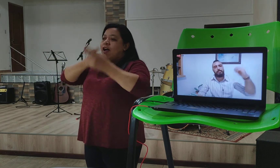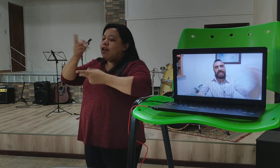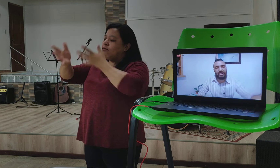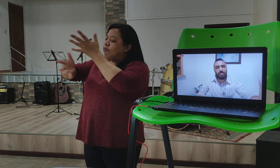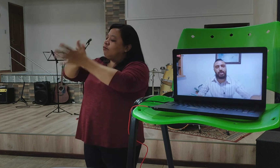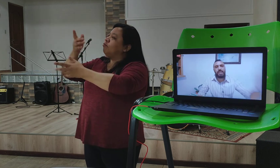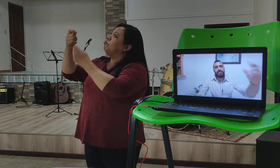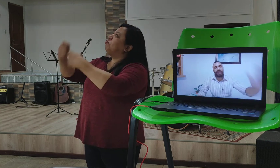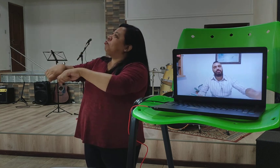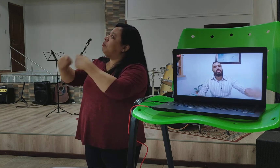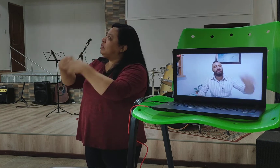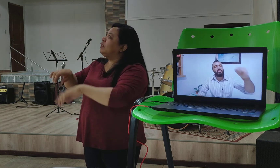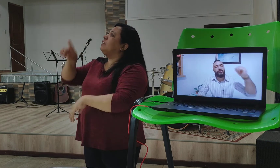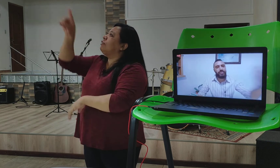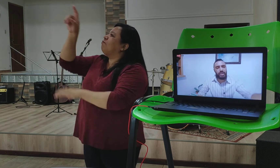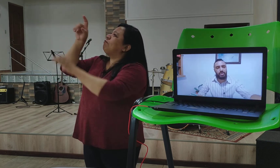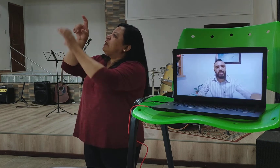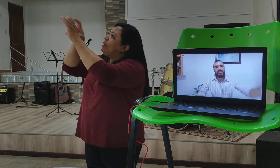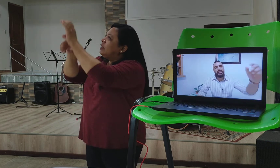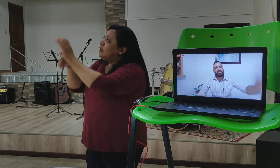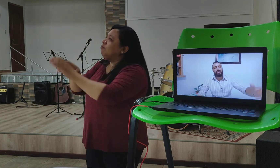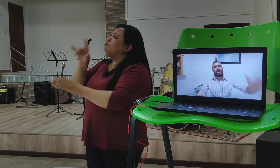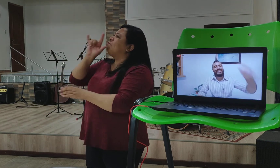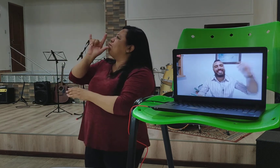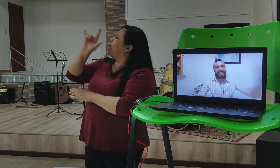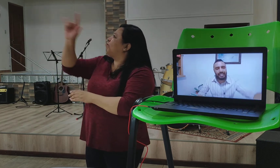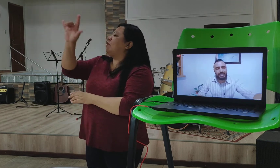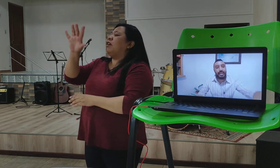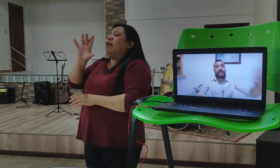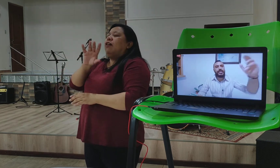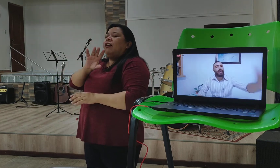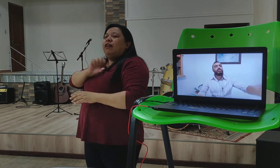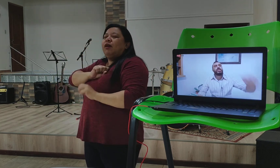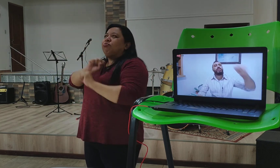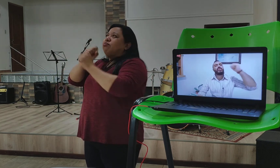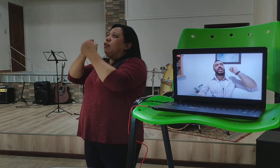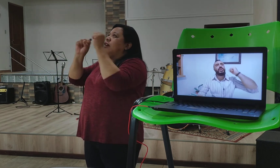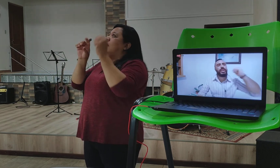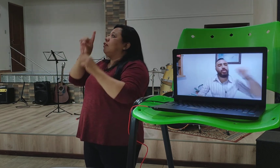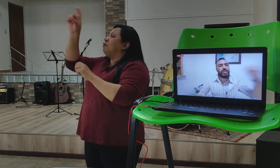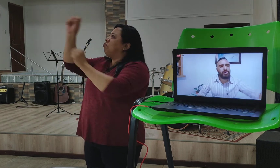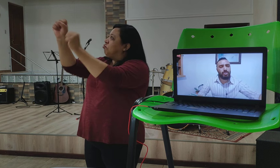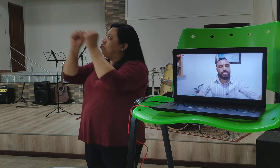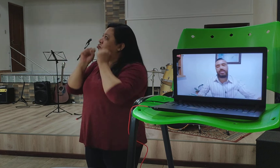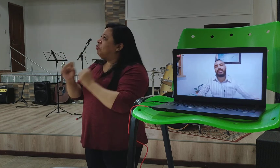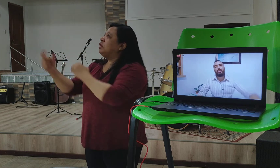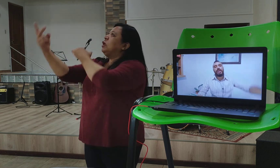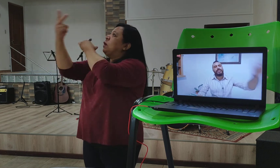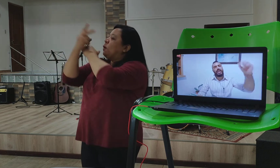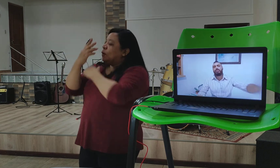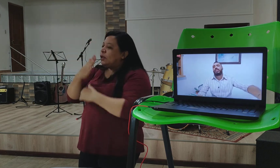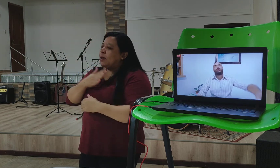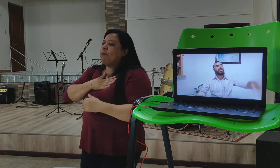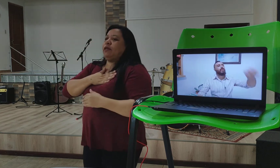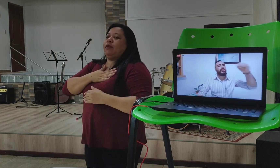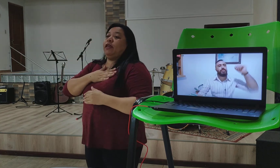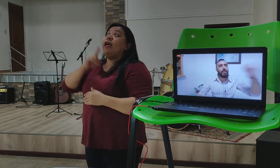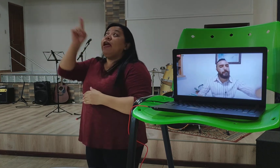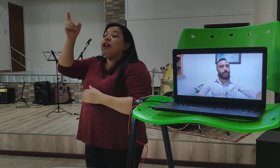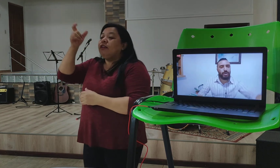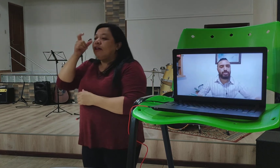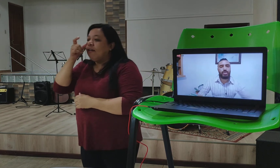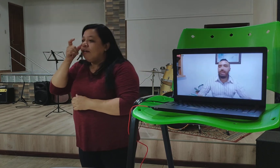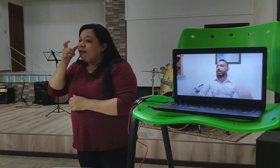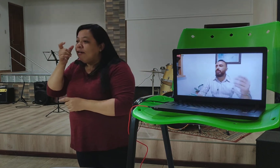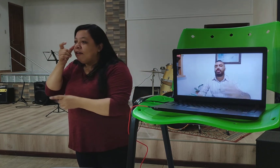eu dependo, Deus, eu confio, Deus, tu és grande, Deus, sem o Senhor eu não consigo, Deus, sem o Senhor eu